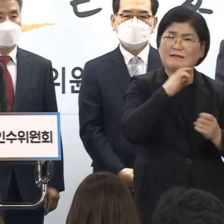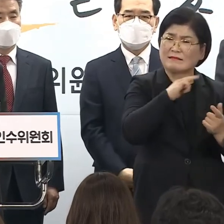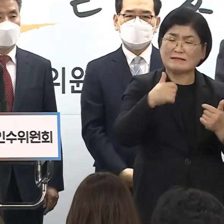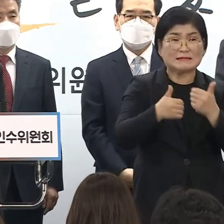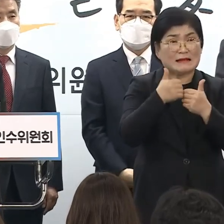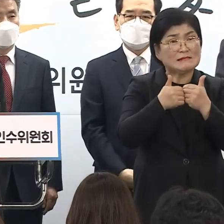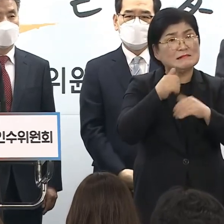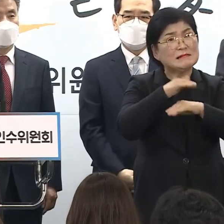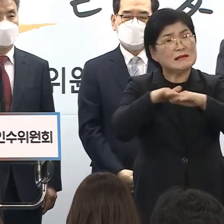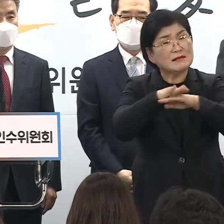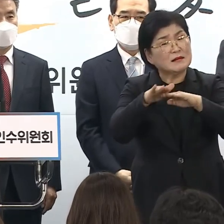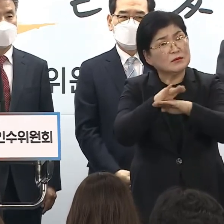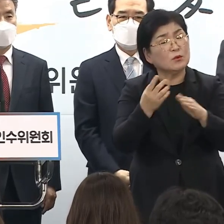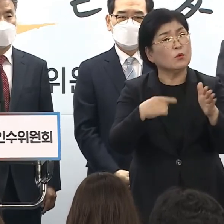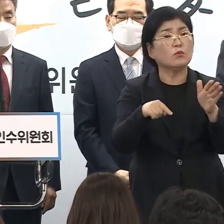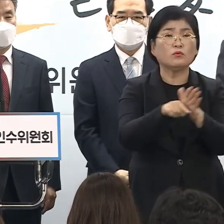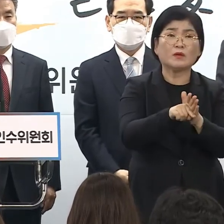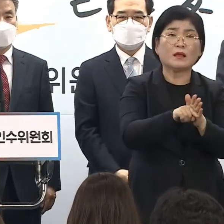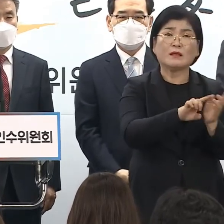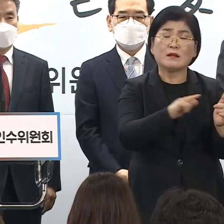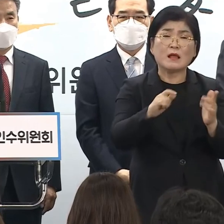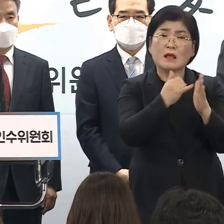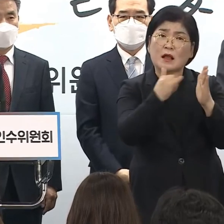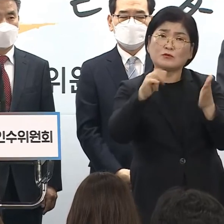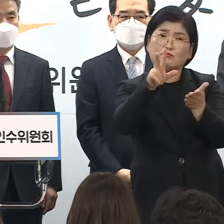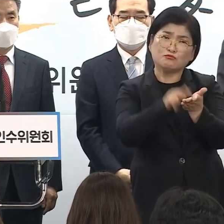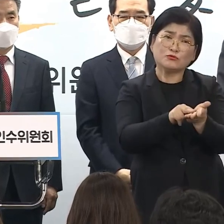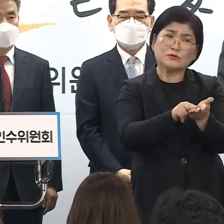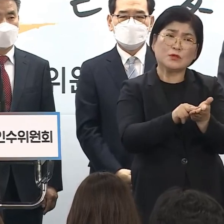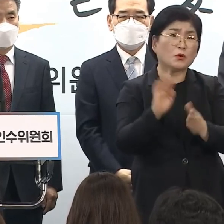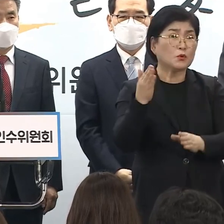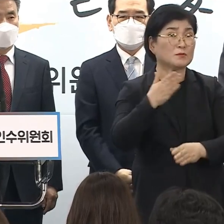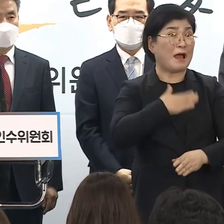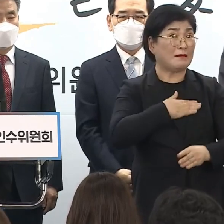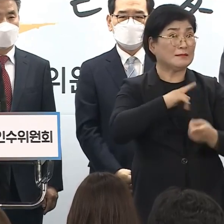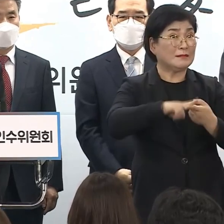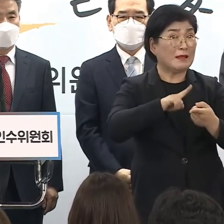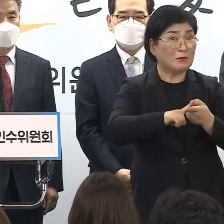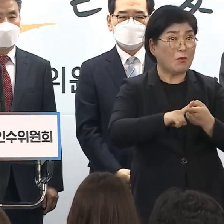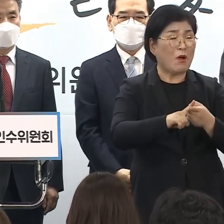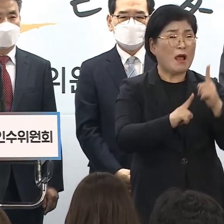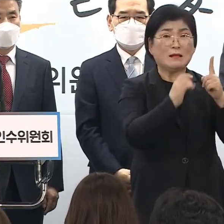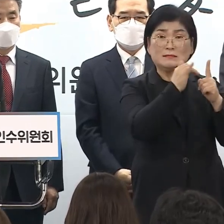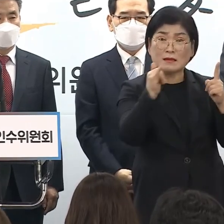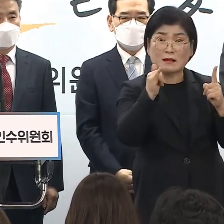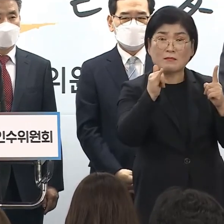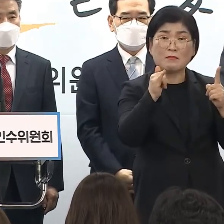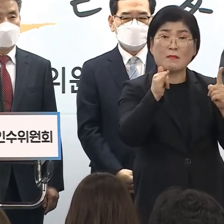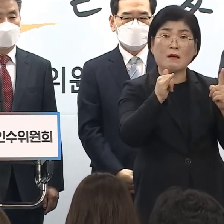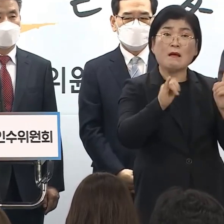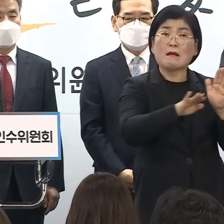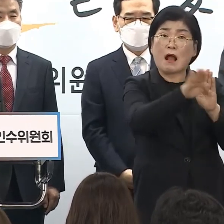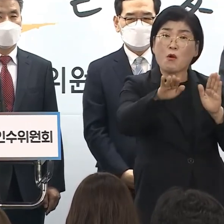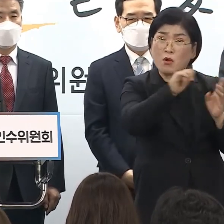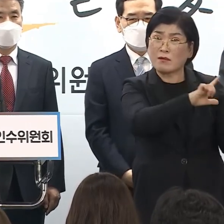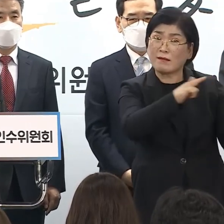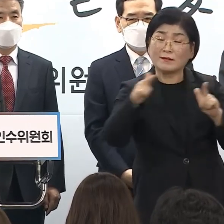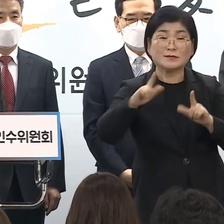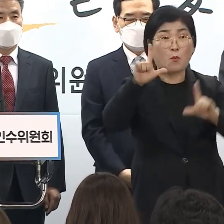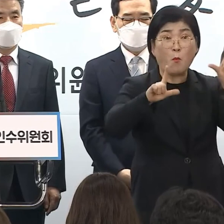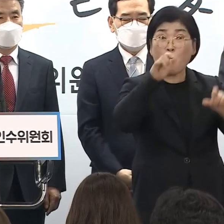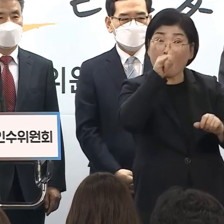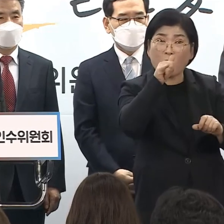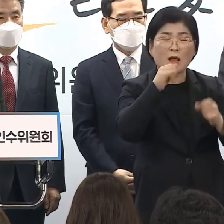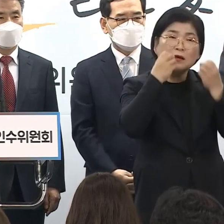우리가 풀어낼 수 있는, 그 다음에 가족의 문제도 요새도 아시다시피 이제 가족도 1인 가구도 있고 굉장히 다양한 가구가 있으니까 그런